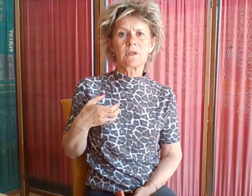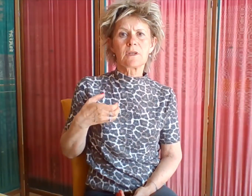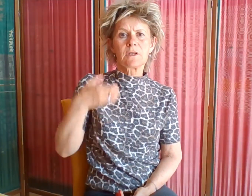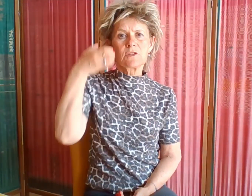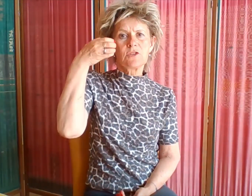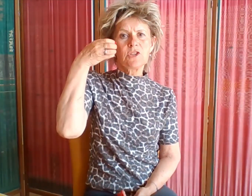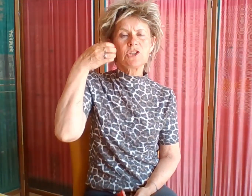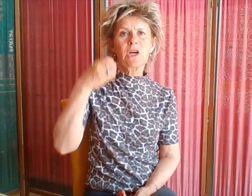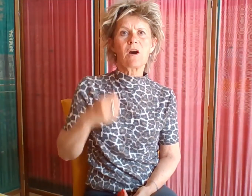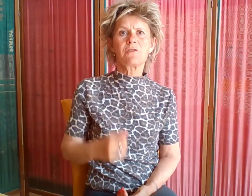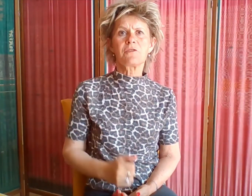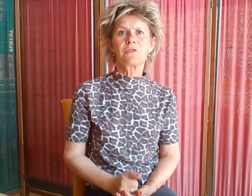De giraf.